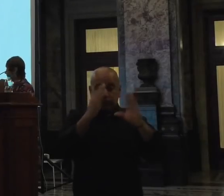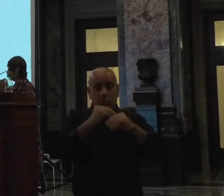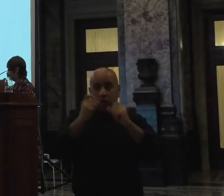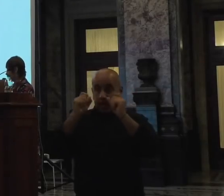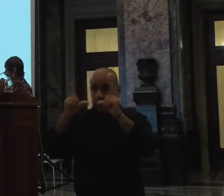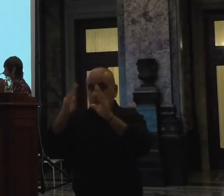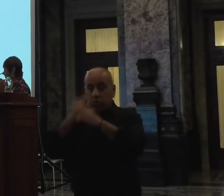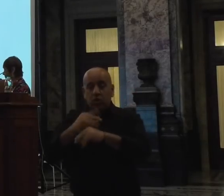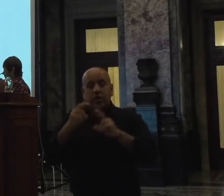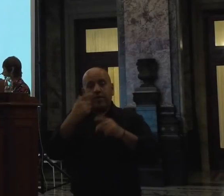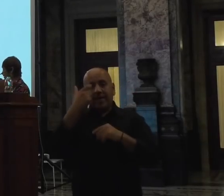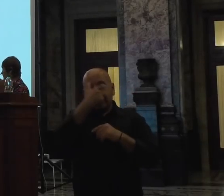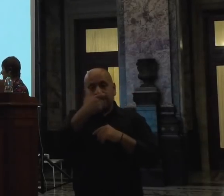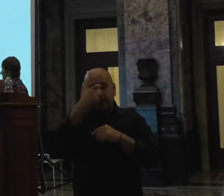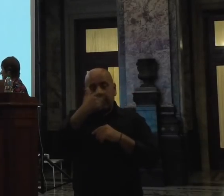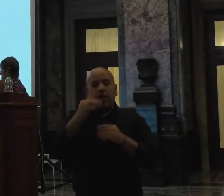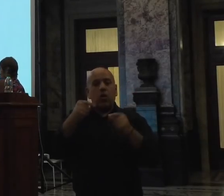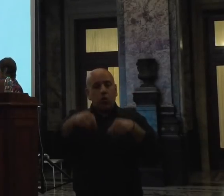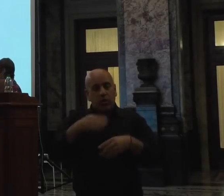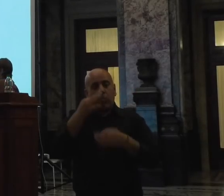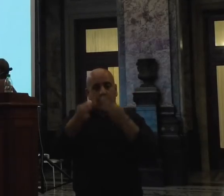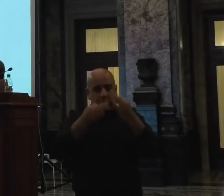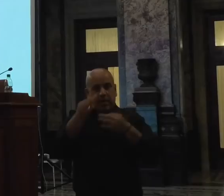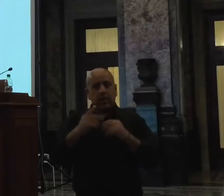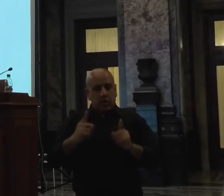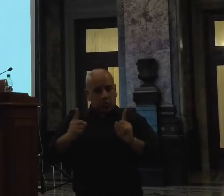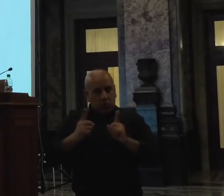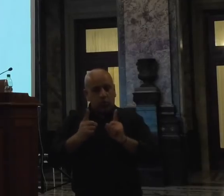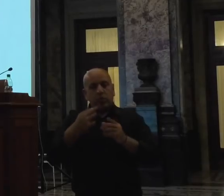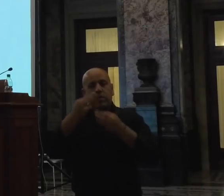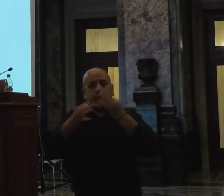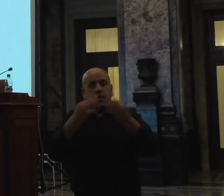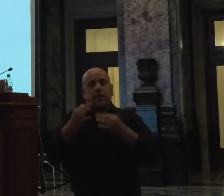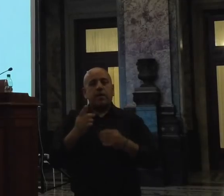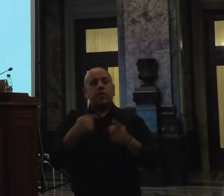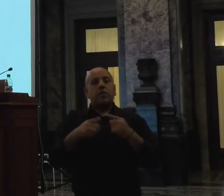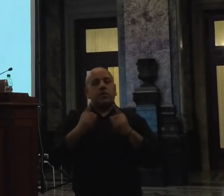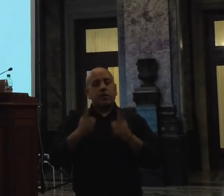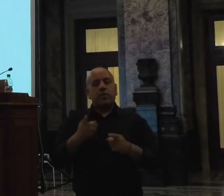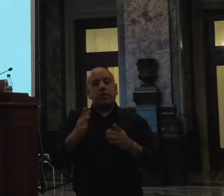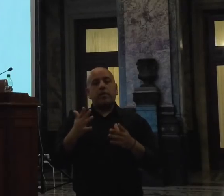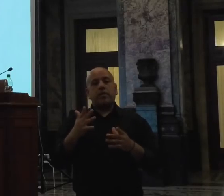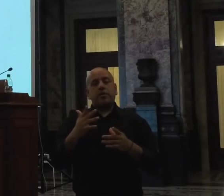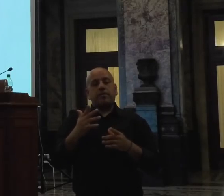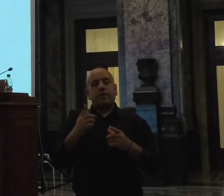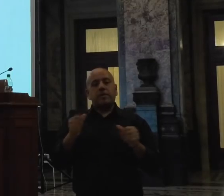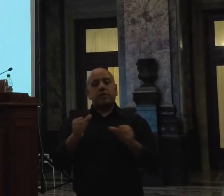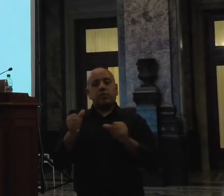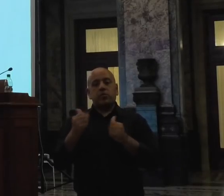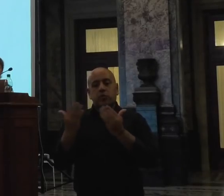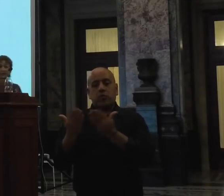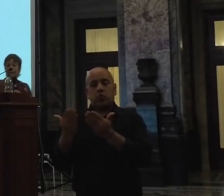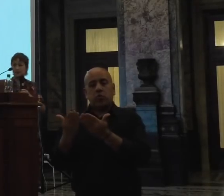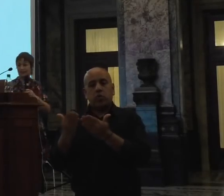de la ceguera cortical, la voy a explicar brevemente, pero también hemos hecho una serie de estudios con personas